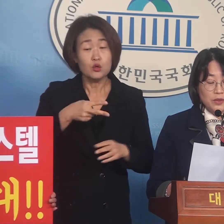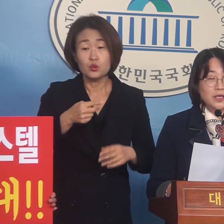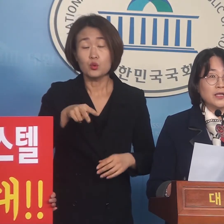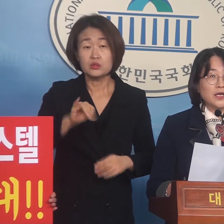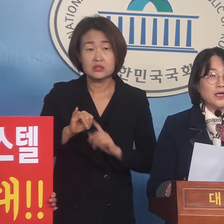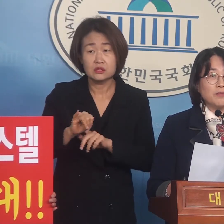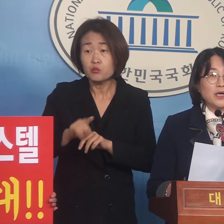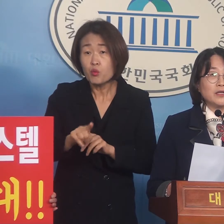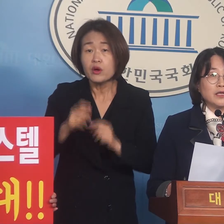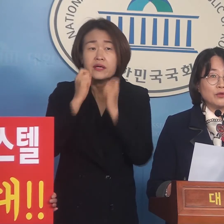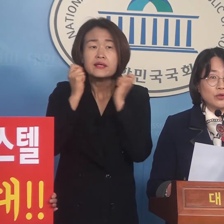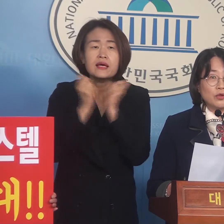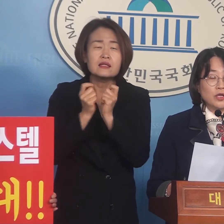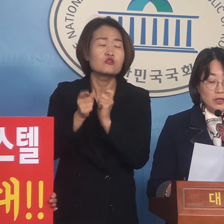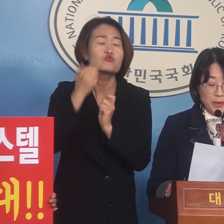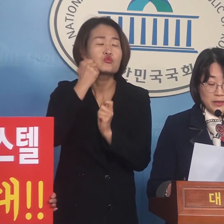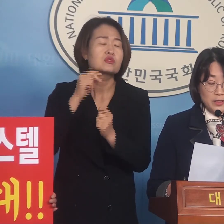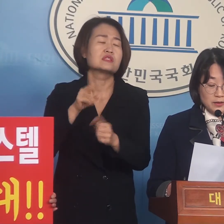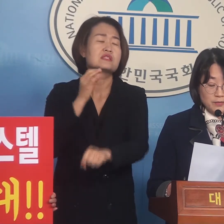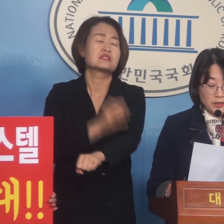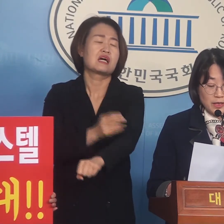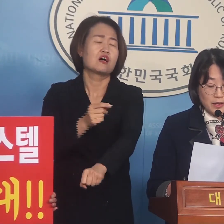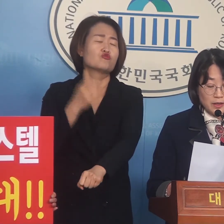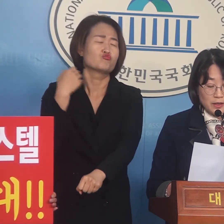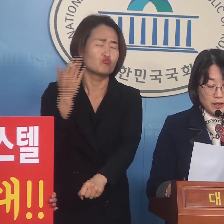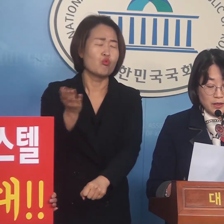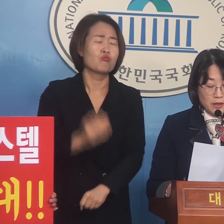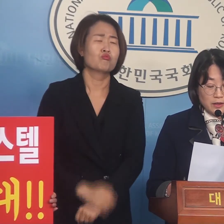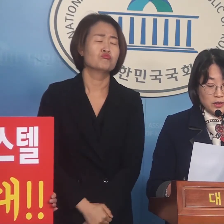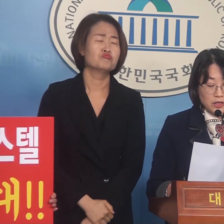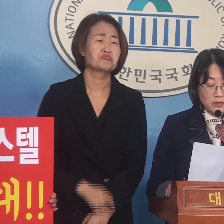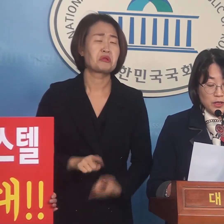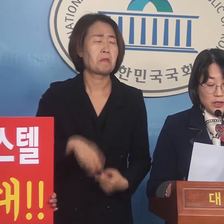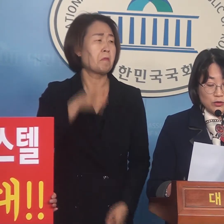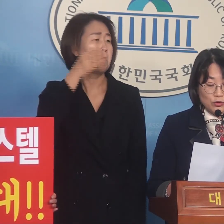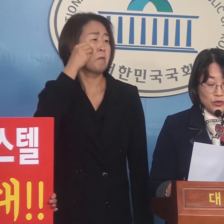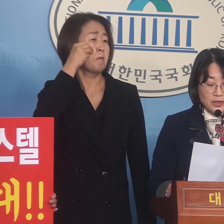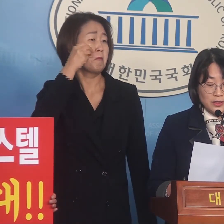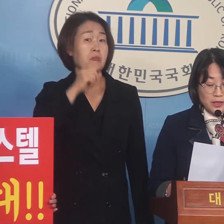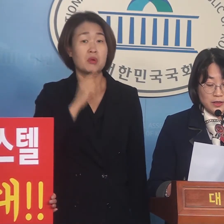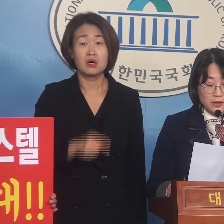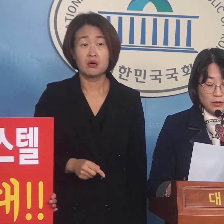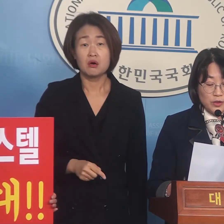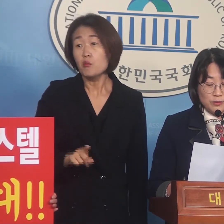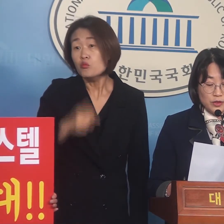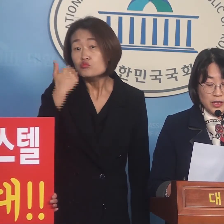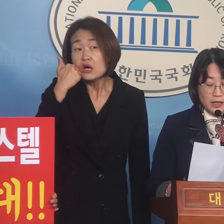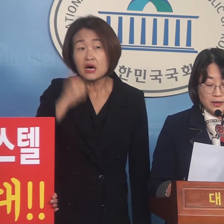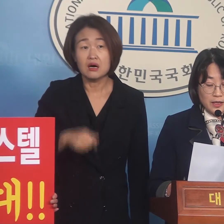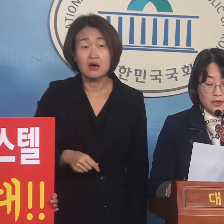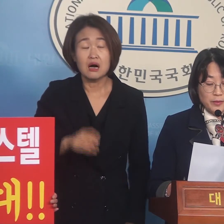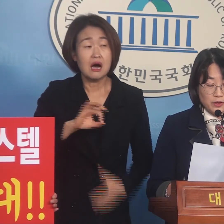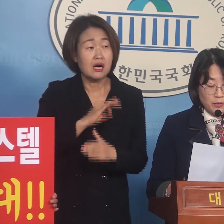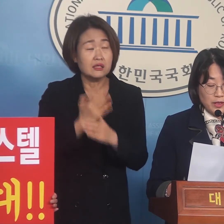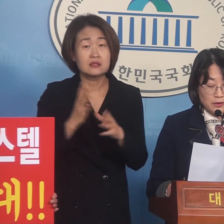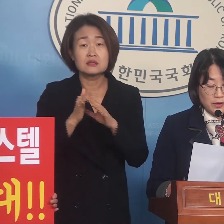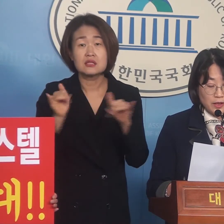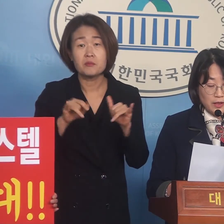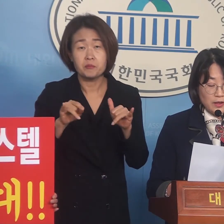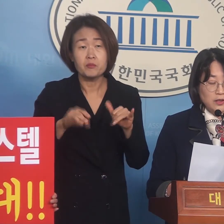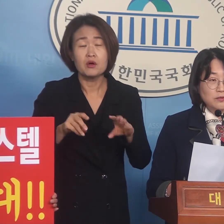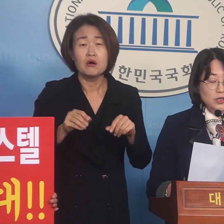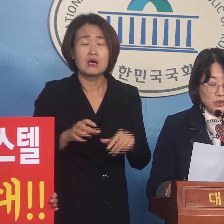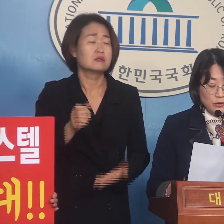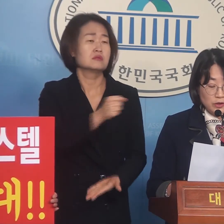부지가 민간에 매각되도록 방치했습니다. 그때 시민들의 소중한 자산이 터미널 부지가 사기업에